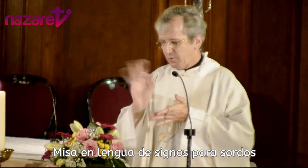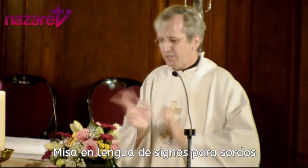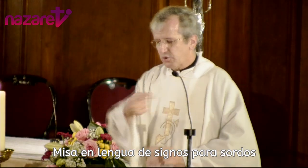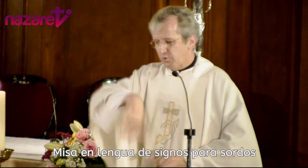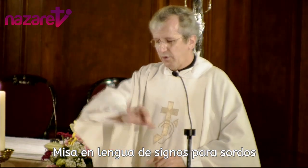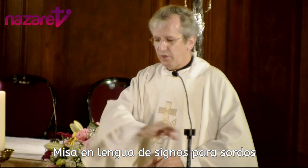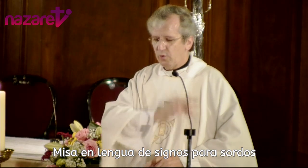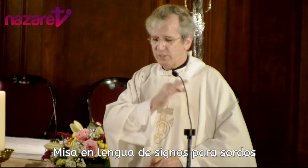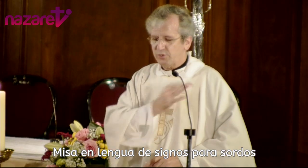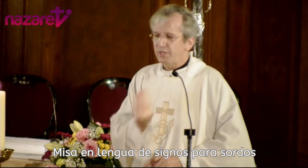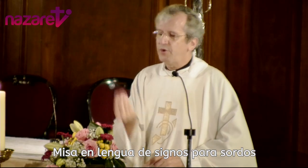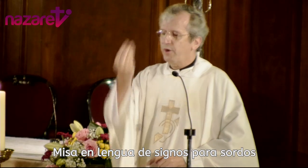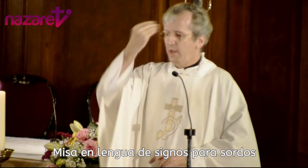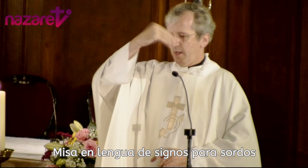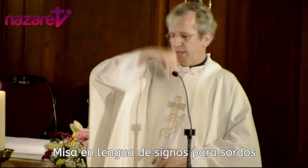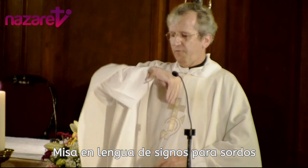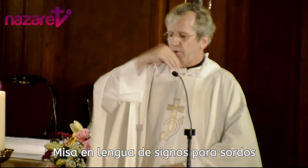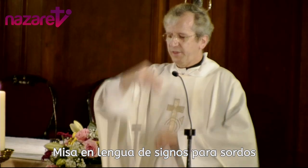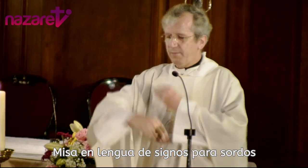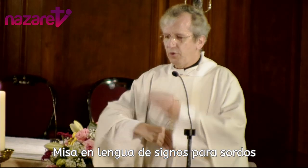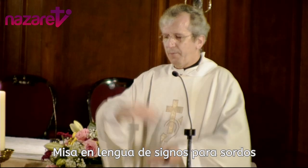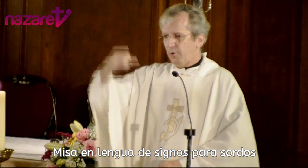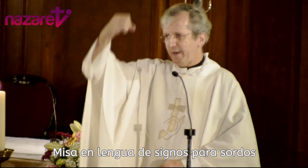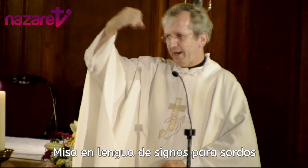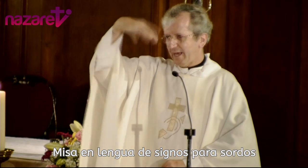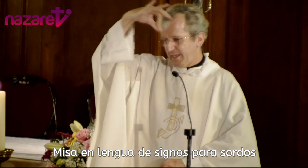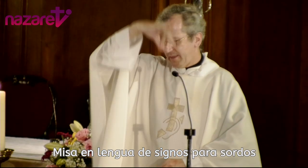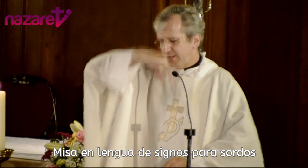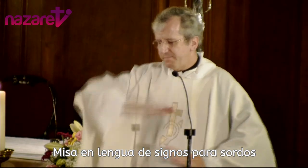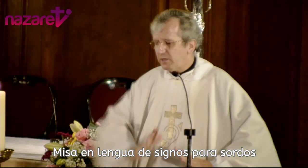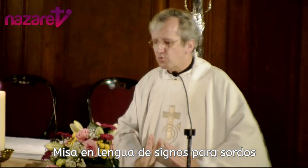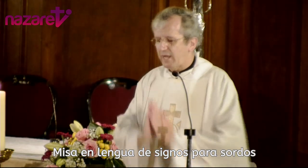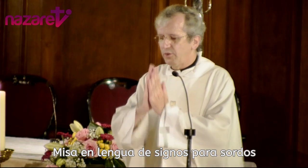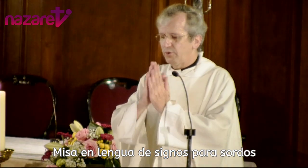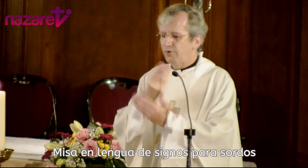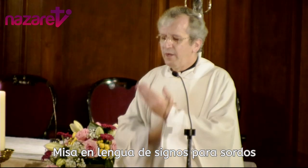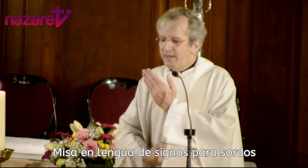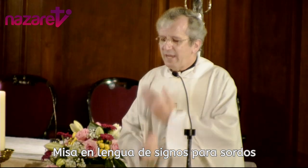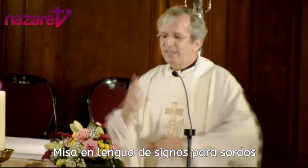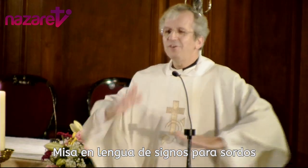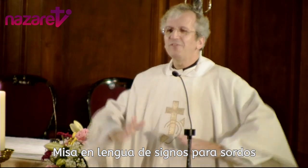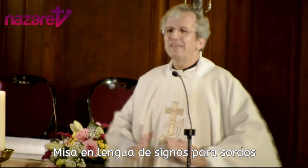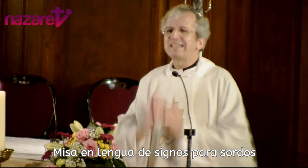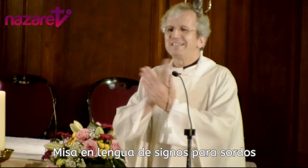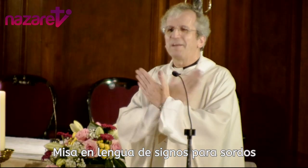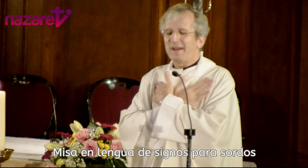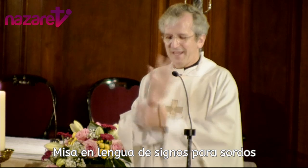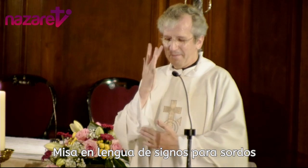Jesucristo, su único Hijo, nuestro Señor, que fue concebido por obra y gracia del Espíritu Santo. Nació de Santa María